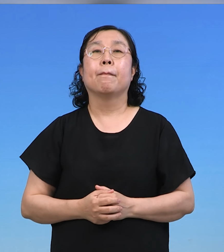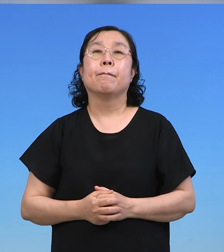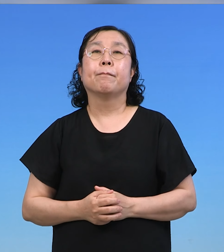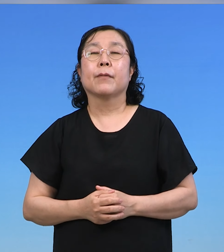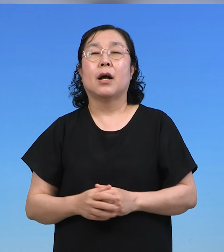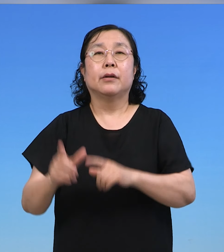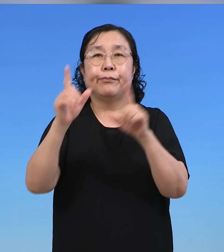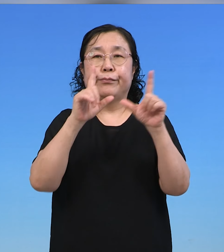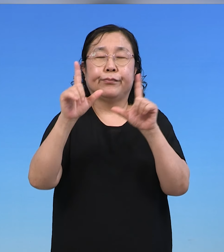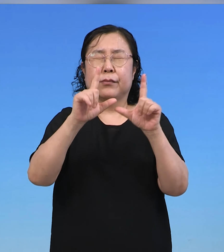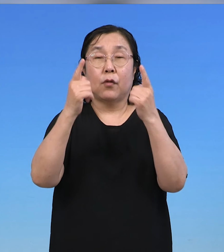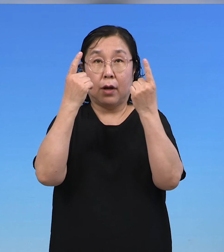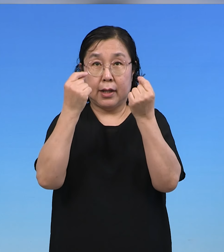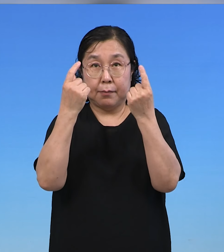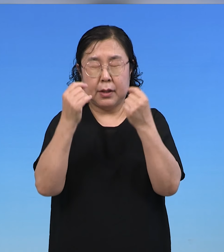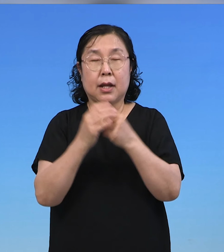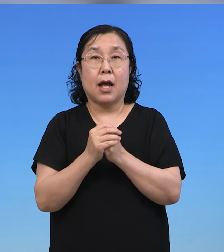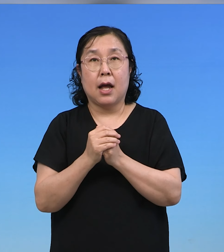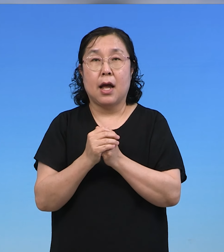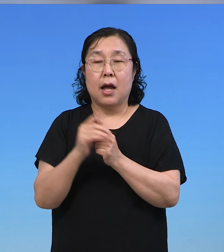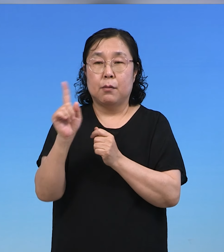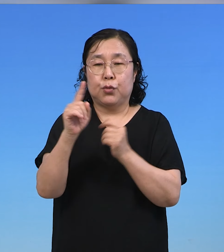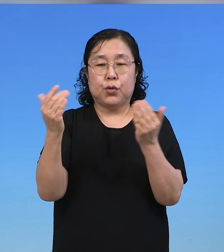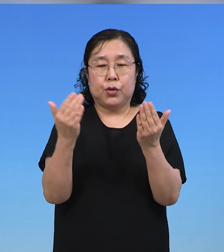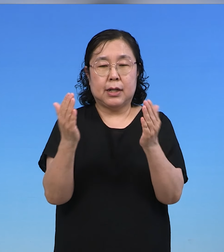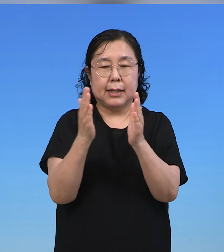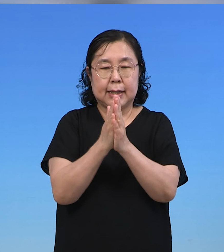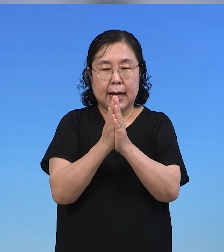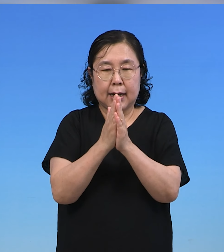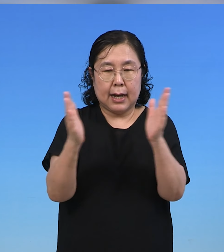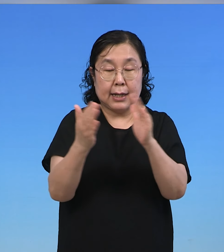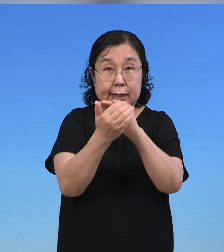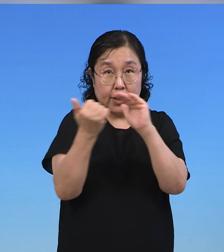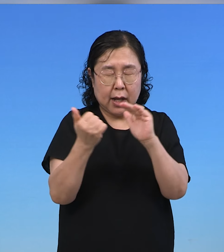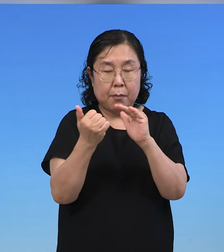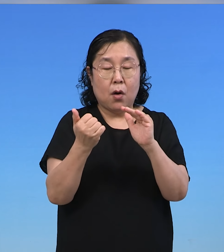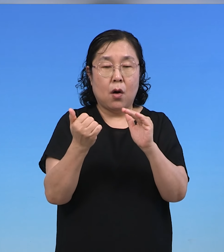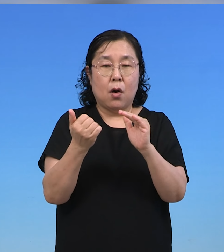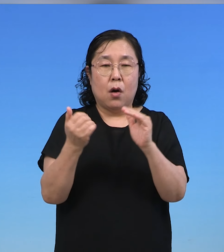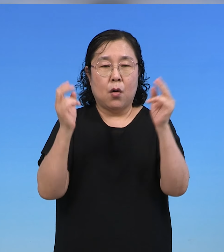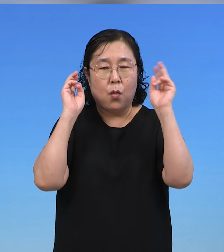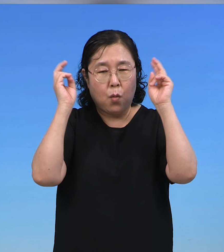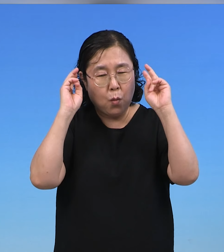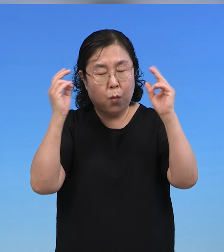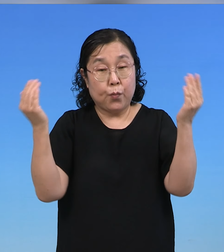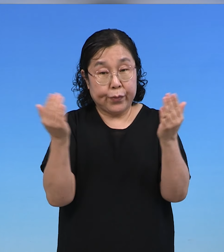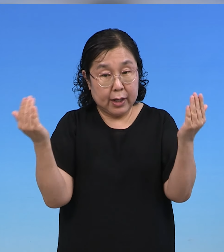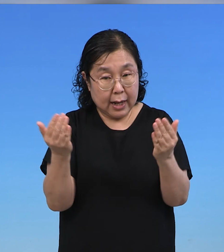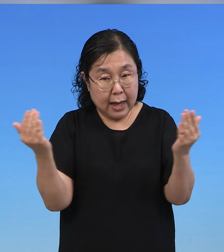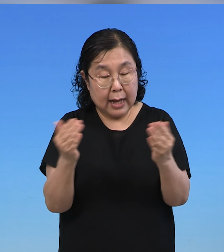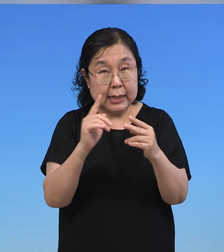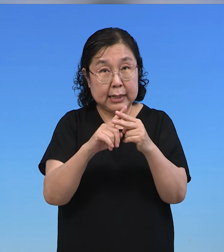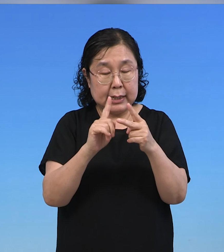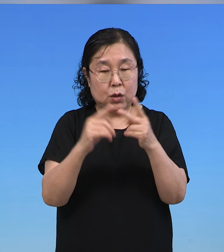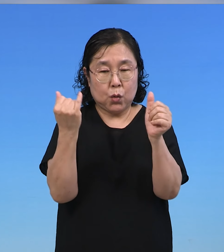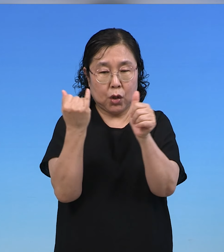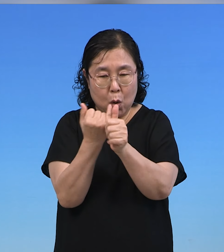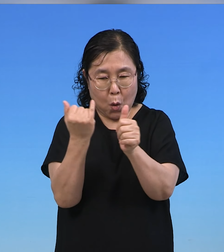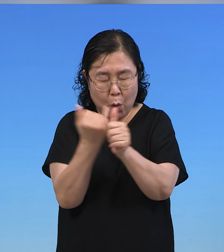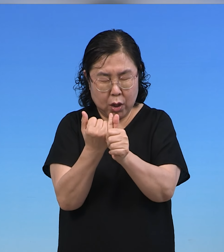인생도 마찬가지예요. 뭘 시작하기 전에 뭐 사업을 하든지 뭐 결혼을 앞둔 분들은 잘 들으셔야